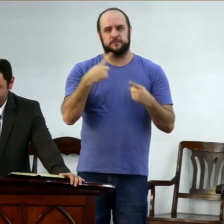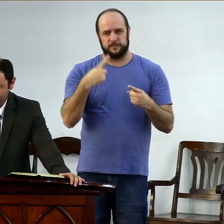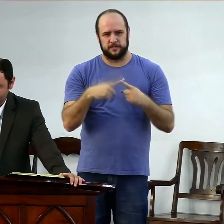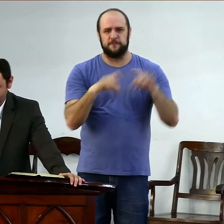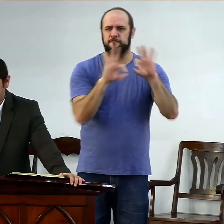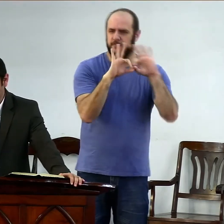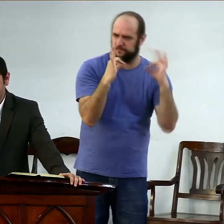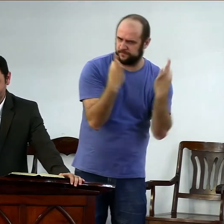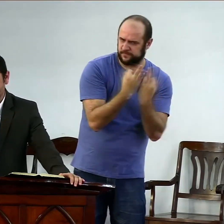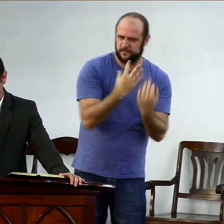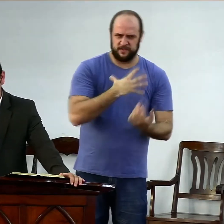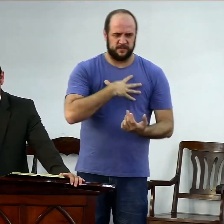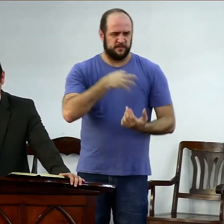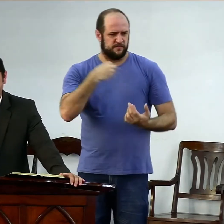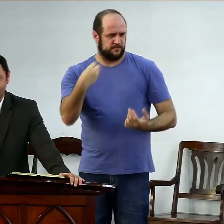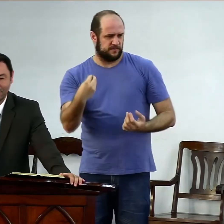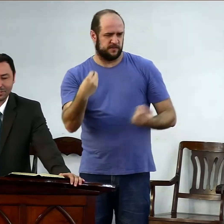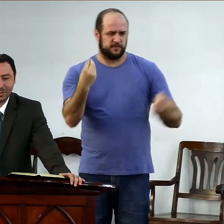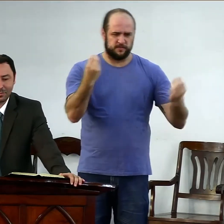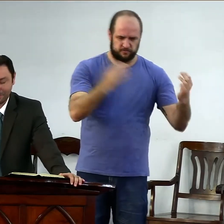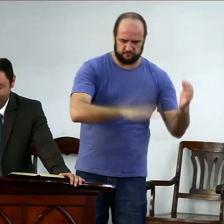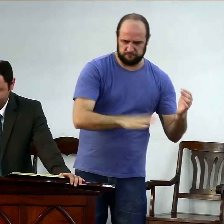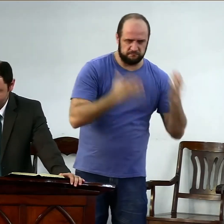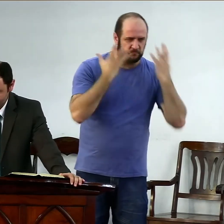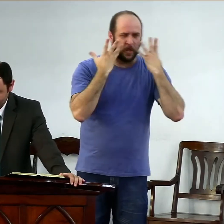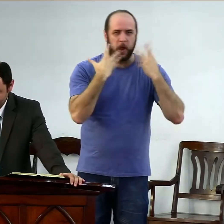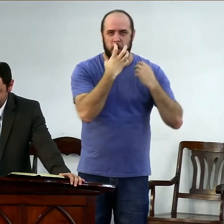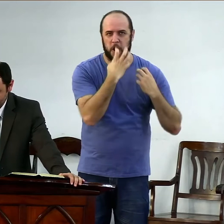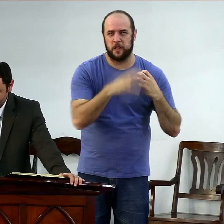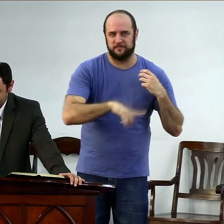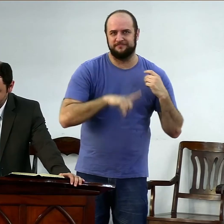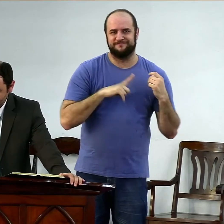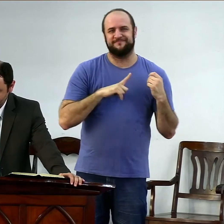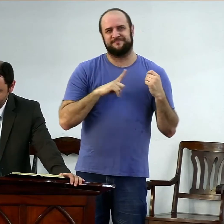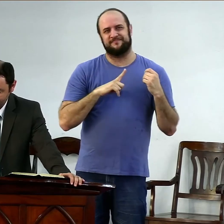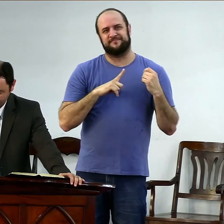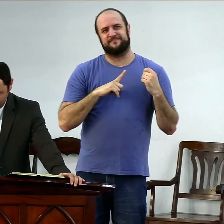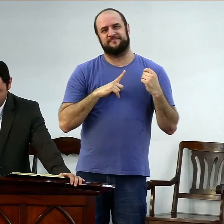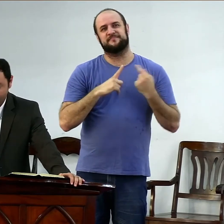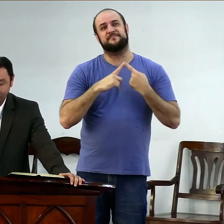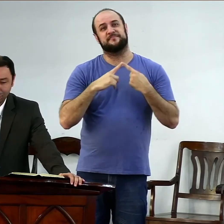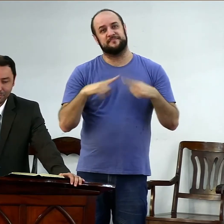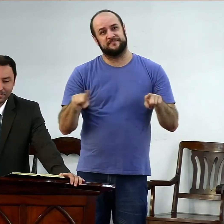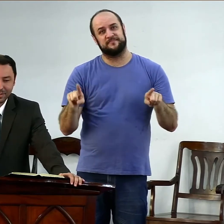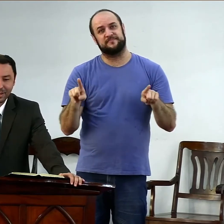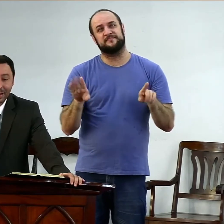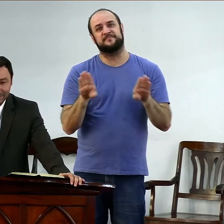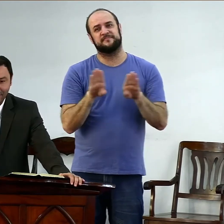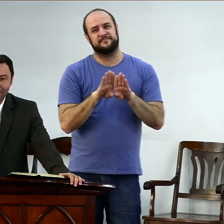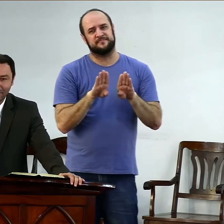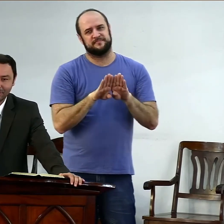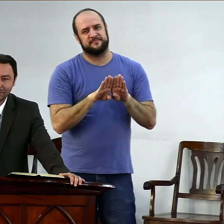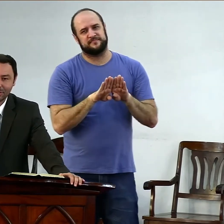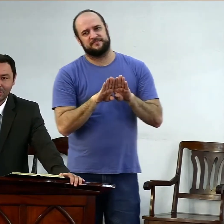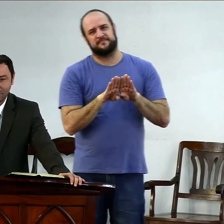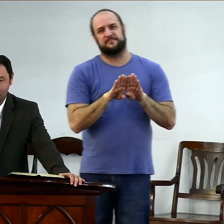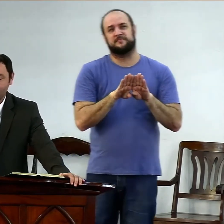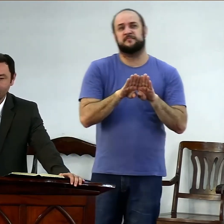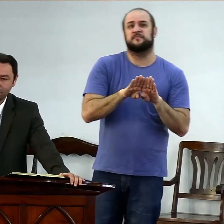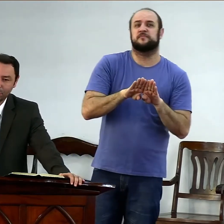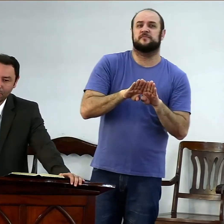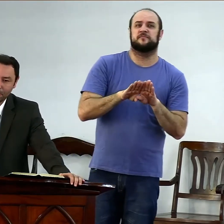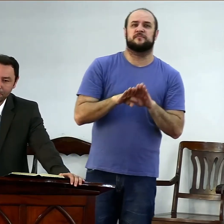dos filhos, dos animais de estimação, você também tem o quarto, a internet